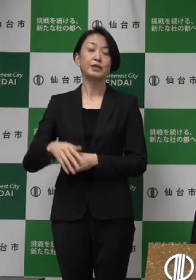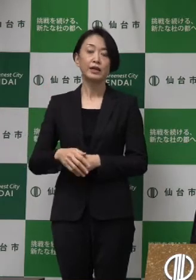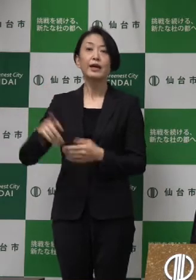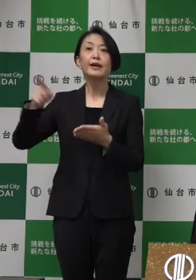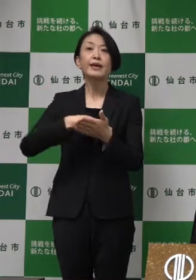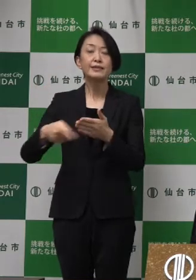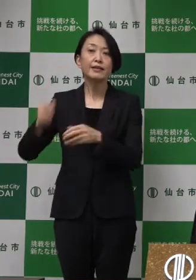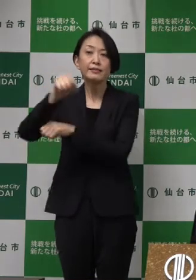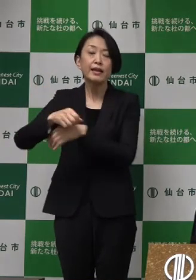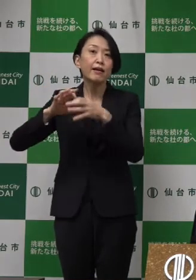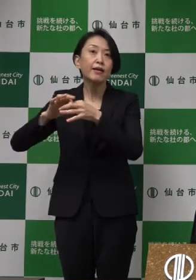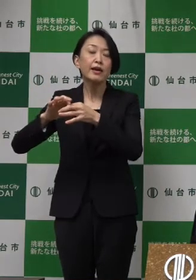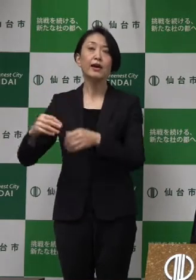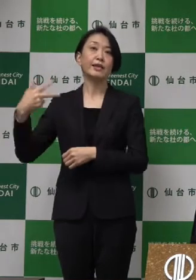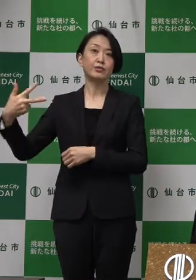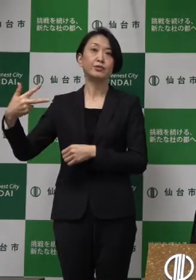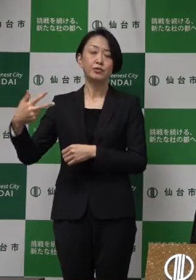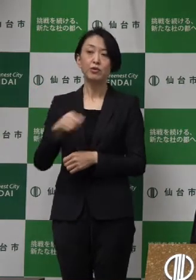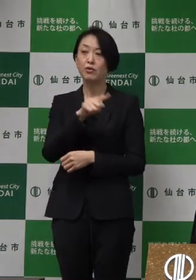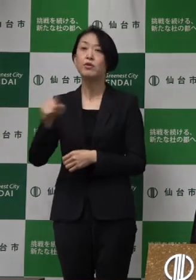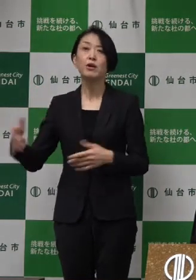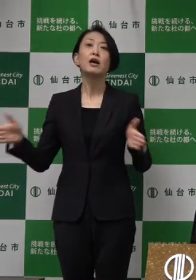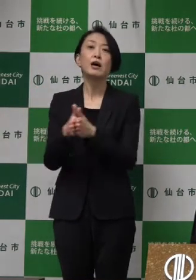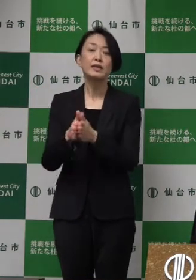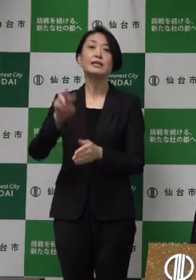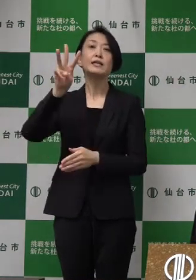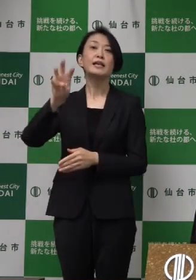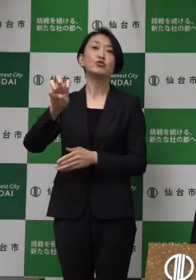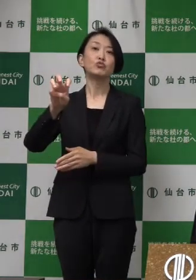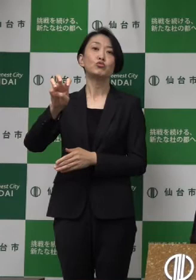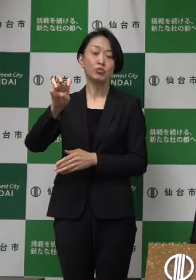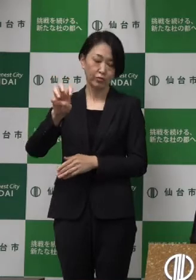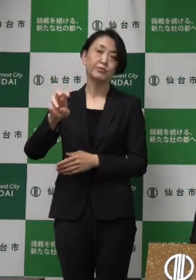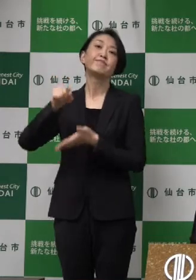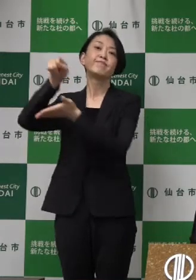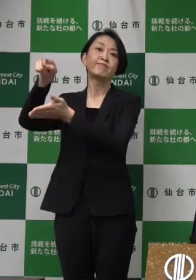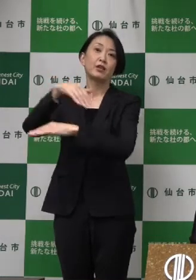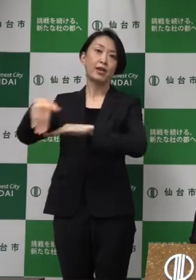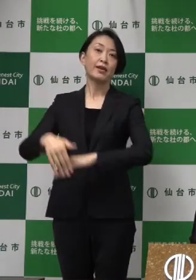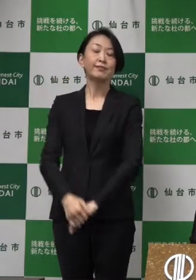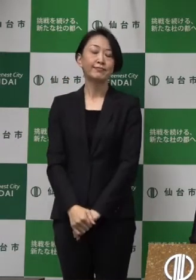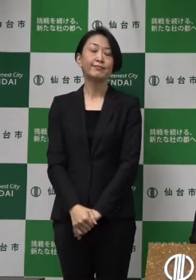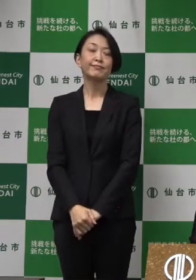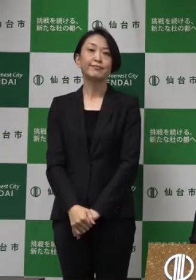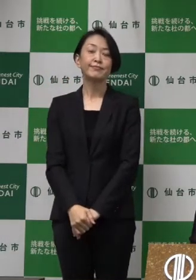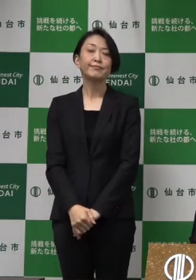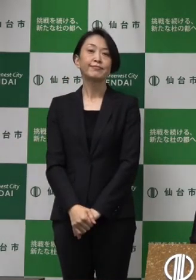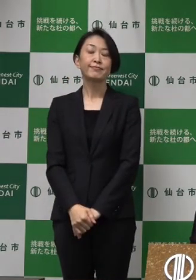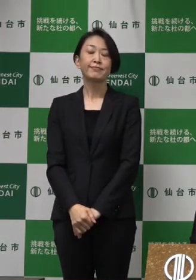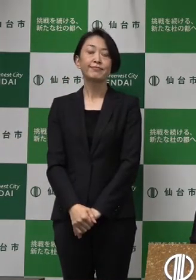に関する件が7件の合計30件です。 私から